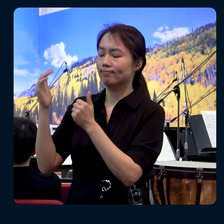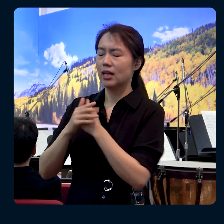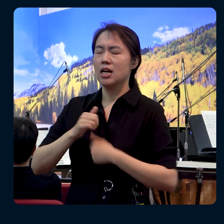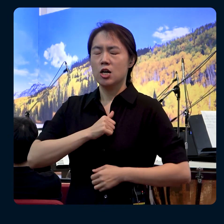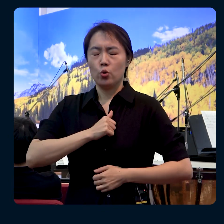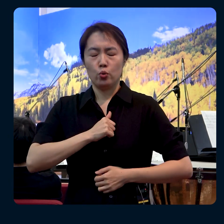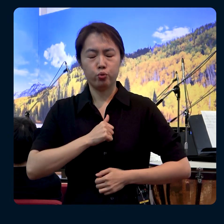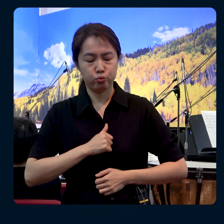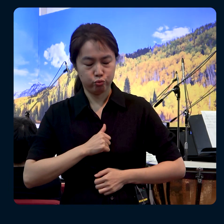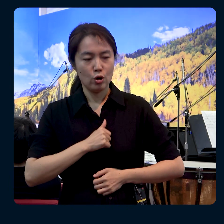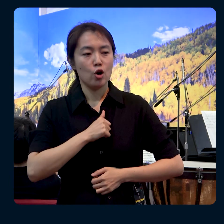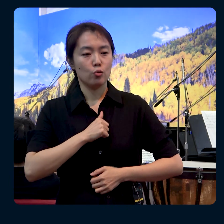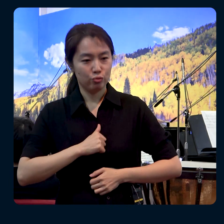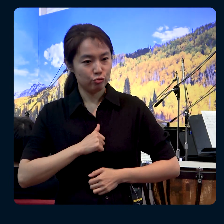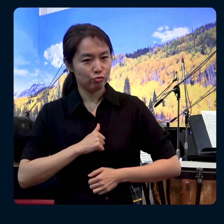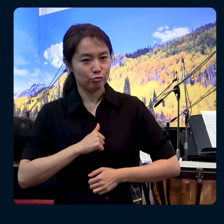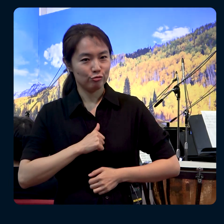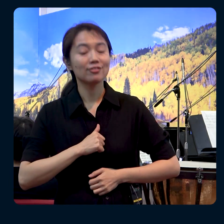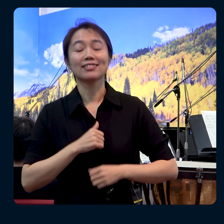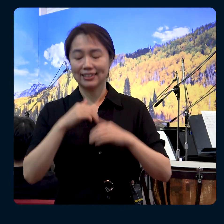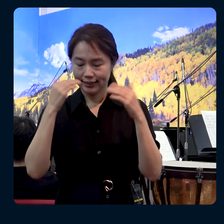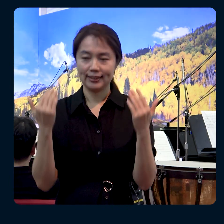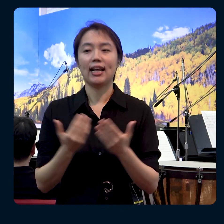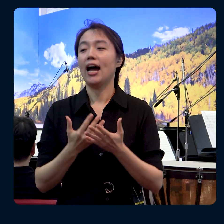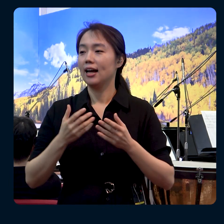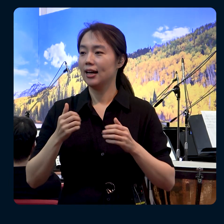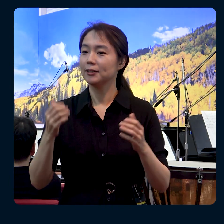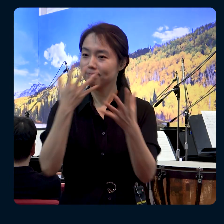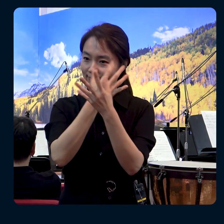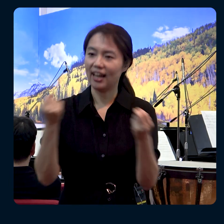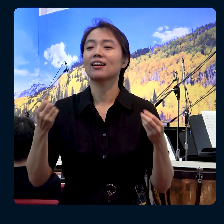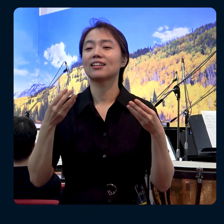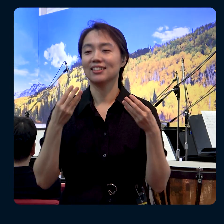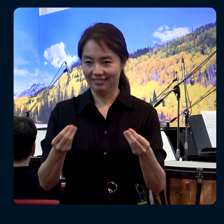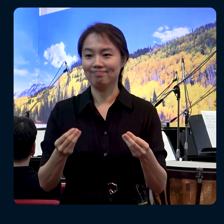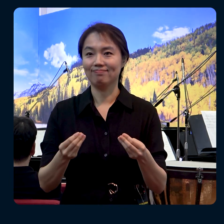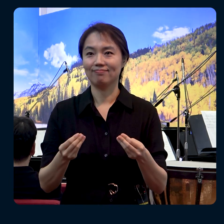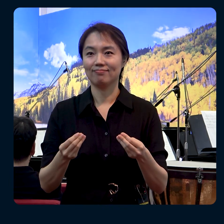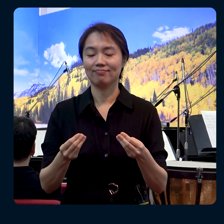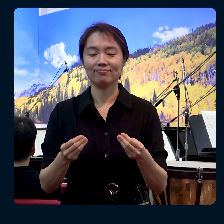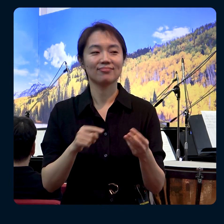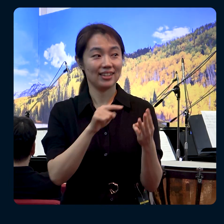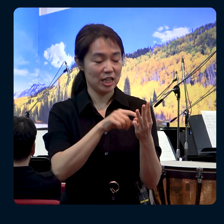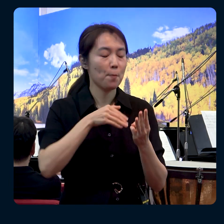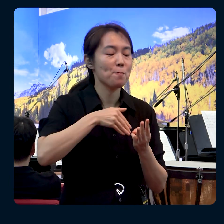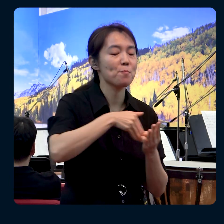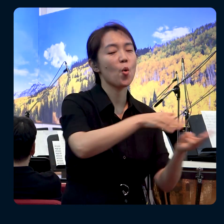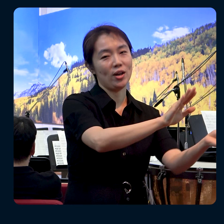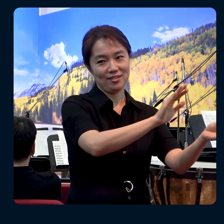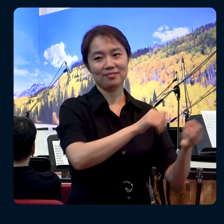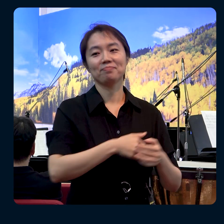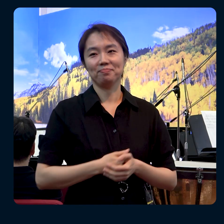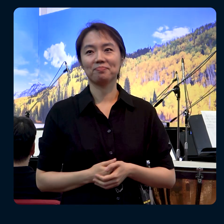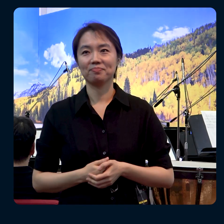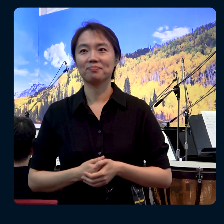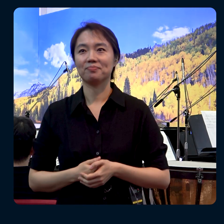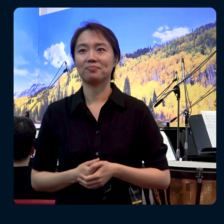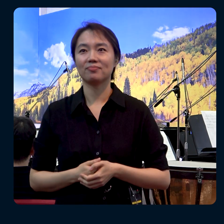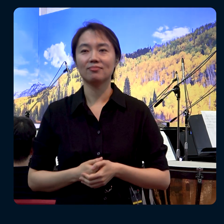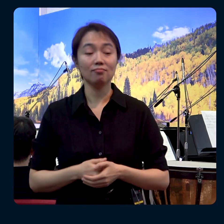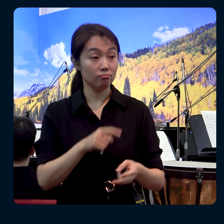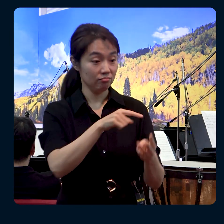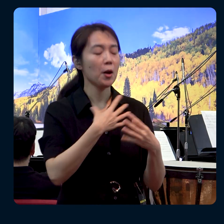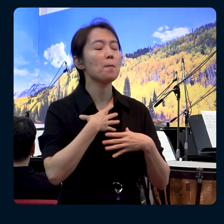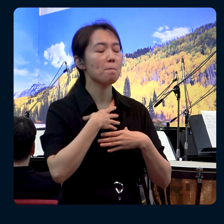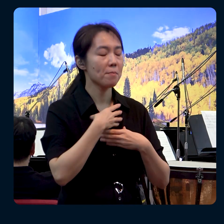참으면서 견디면서 그걸 다 해냅니다. 자, 그러고 나서 그들을 이제 보내주게 되는데,